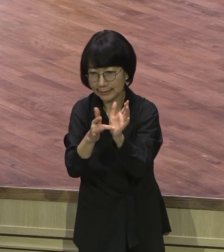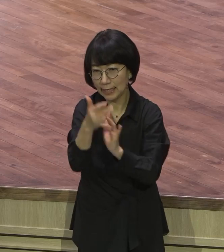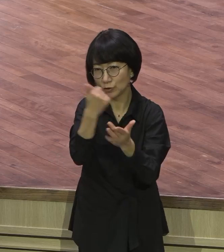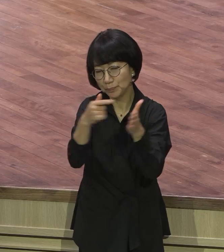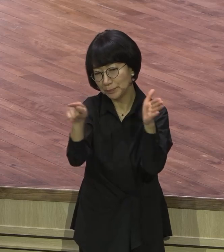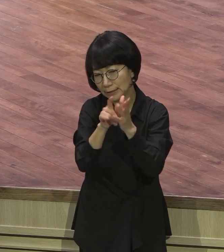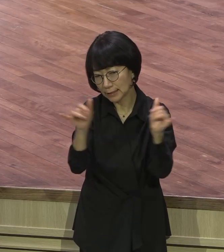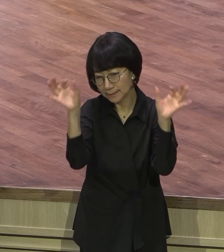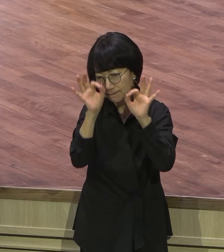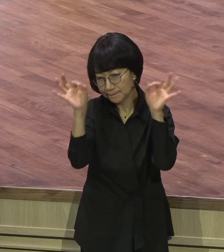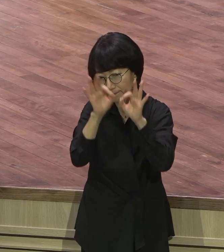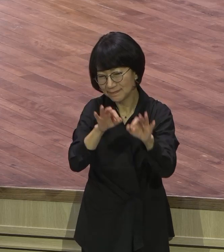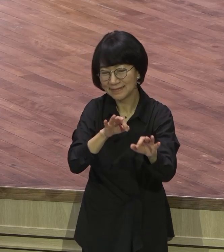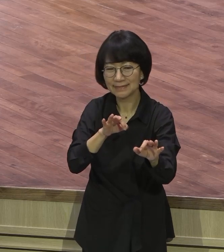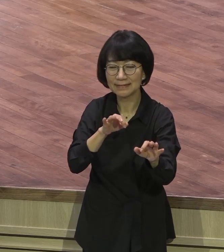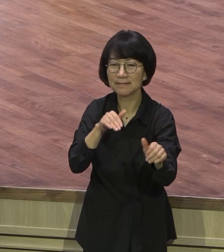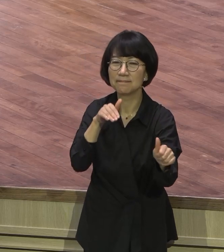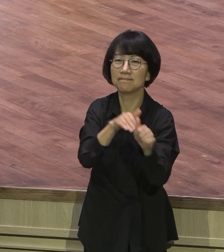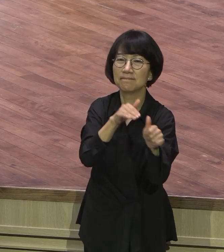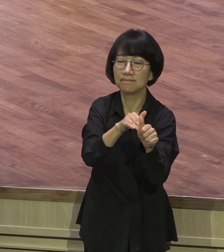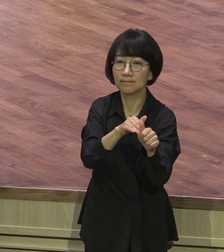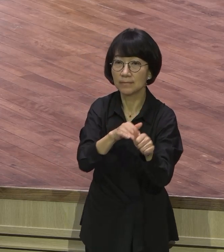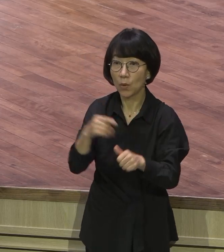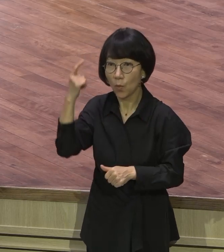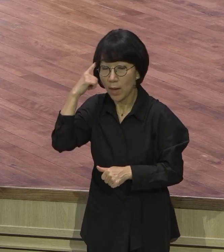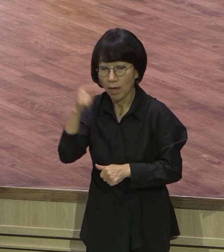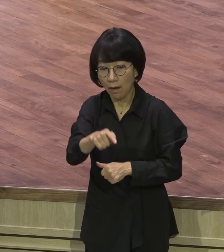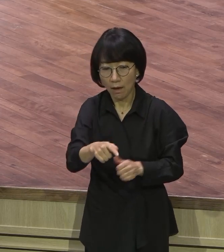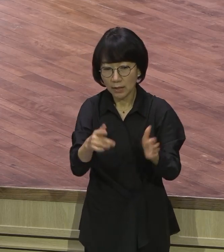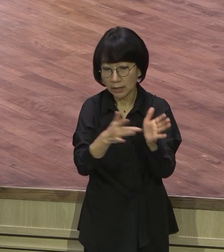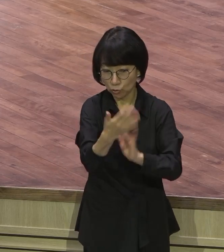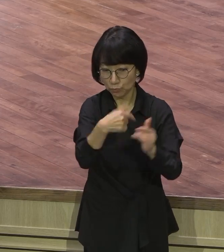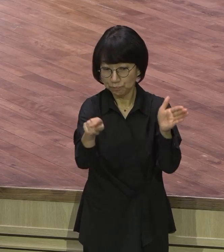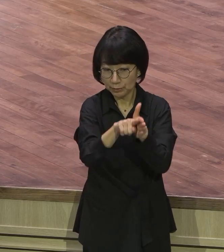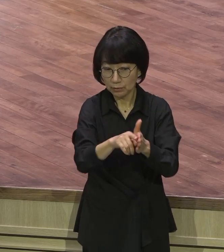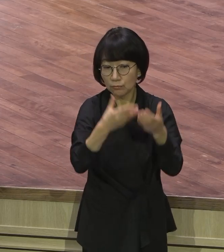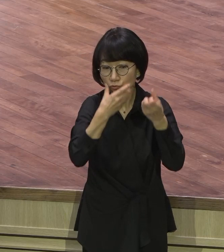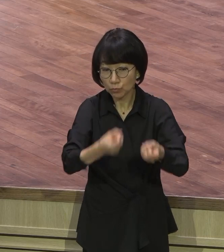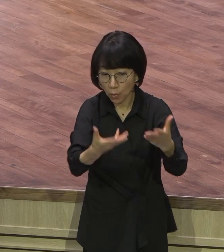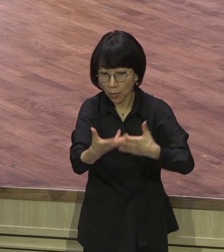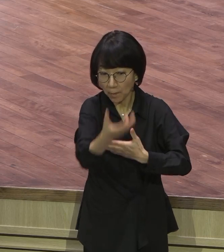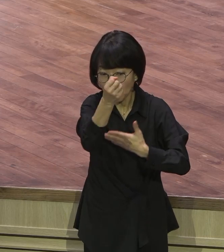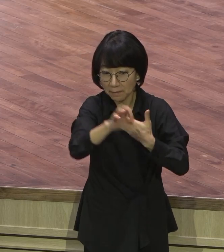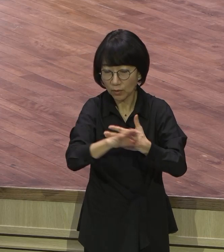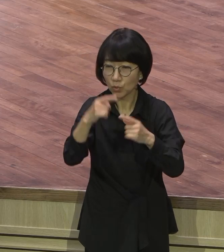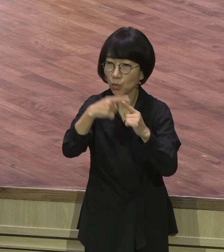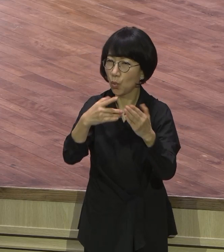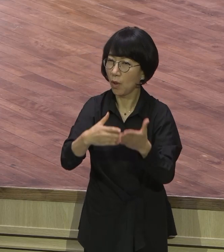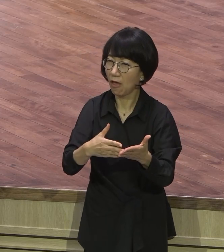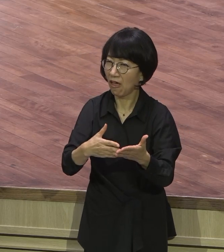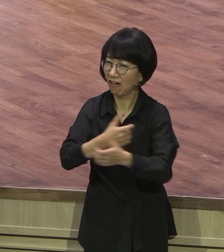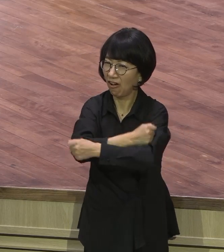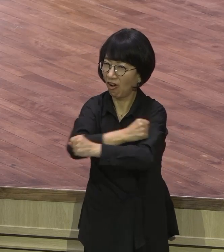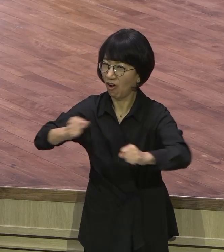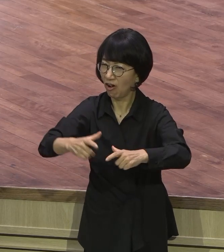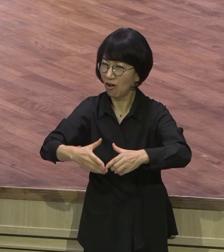축복받으면 교회를 할 거니까 지하고 반대일을 하니까 사단이 가만둡니까 믿는 사람만 건드리는 거예요